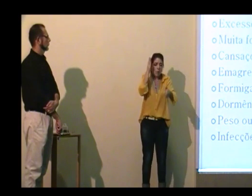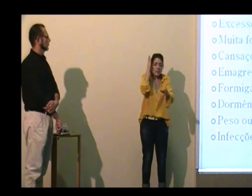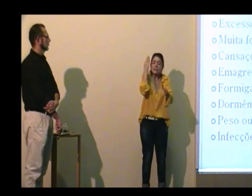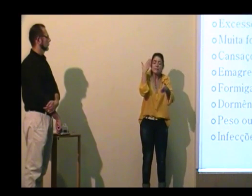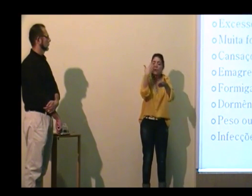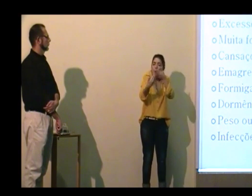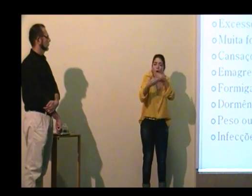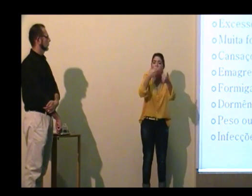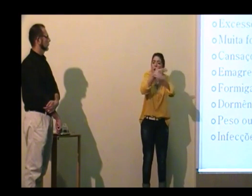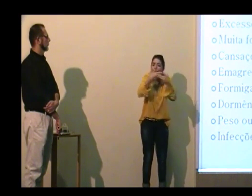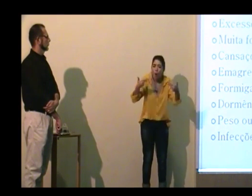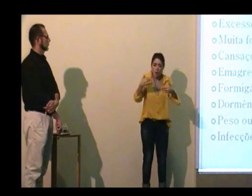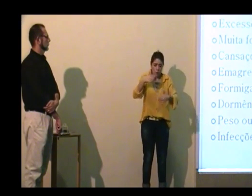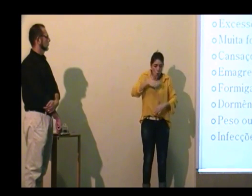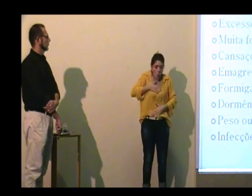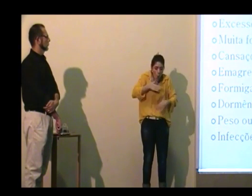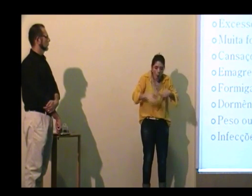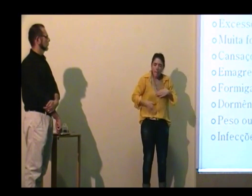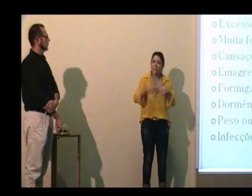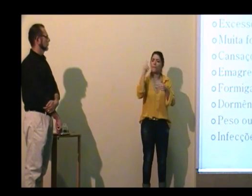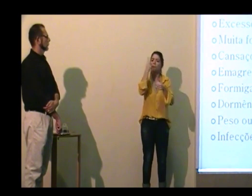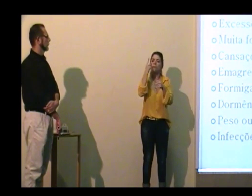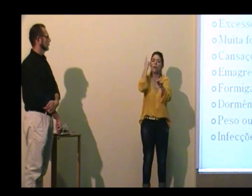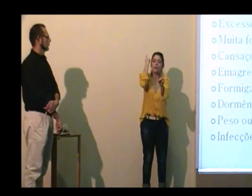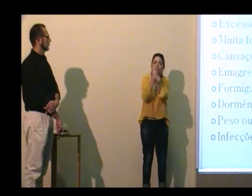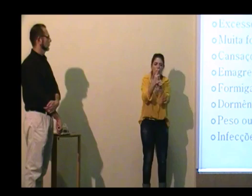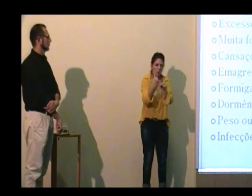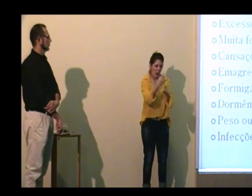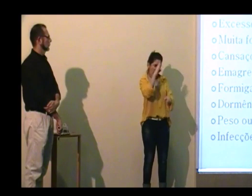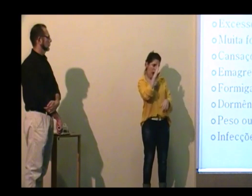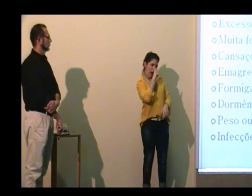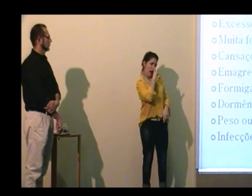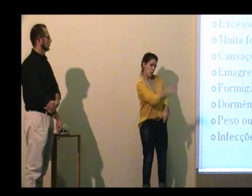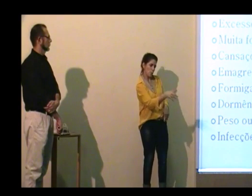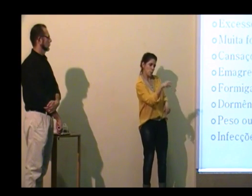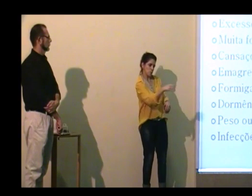por isso. Então pode haver alguma coisa que cause esse